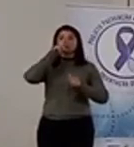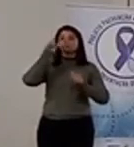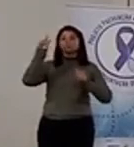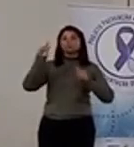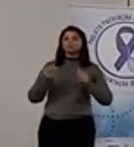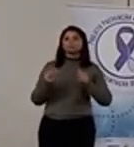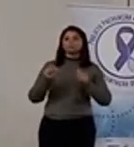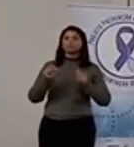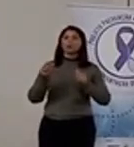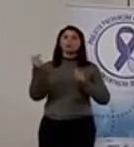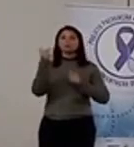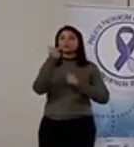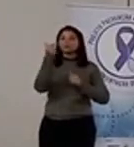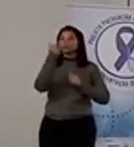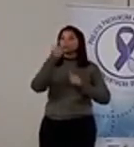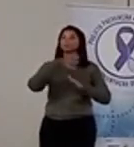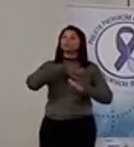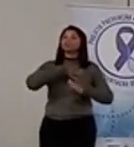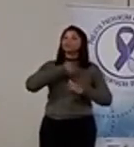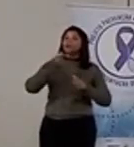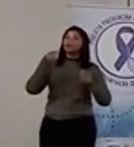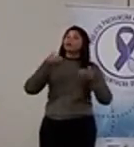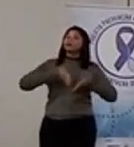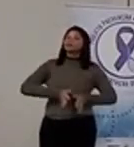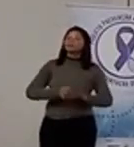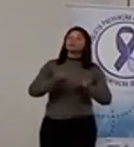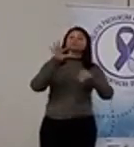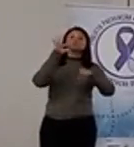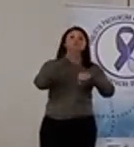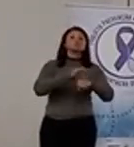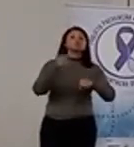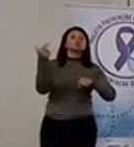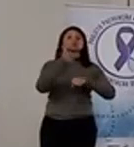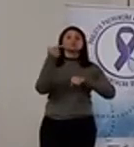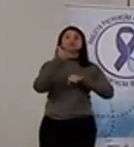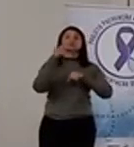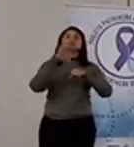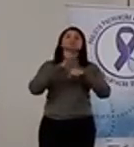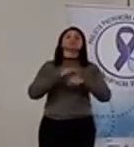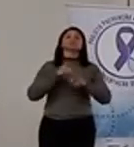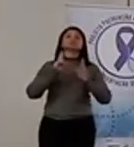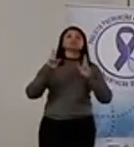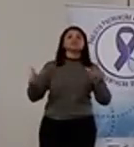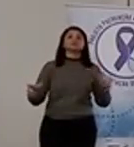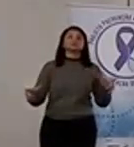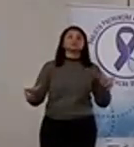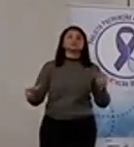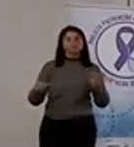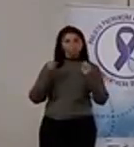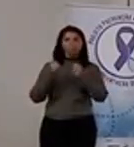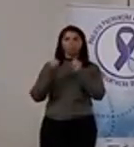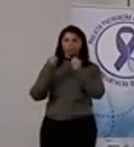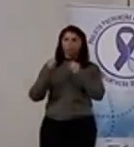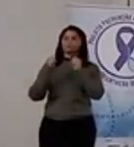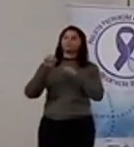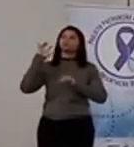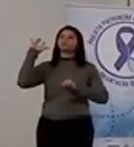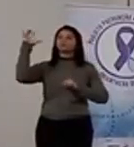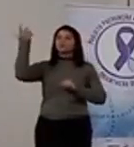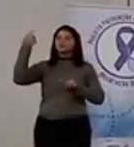filho nasce com uma segunda doença rara. Certo? Não tem nada a ver com a doença do primeiro. Isso pode acontecer também.